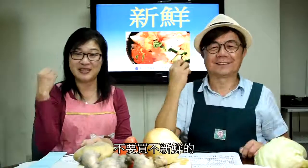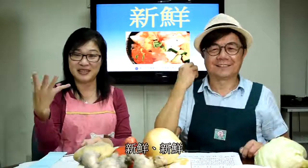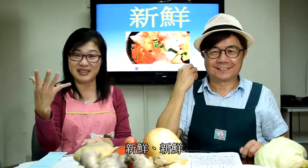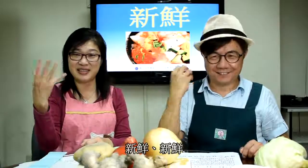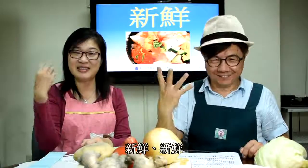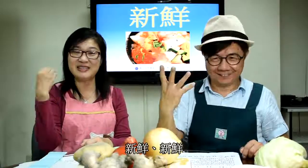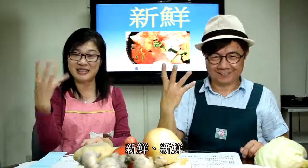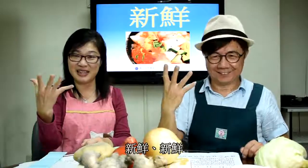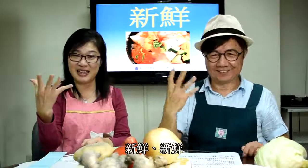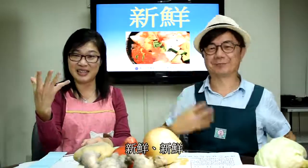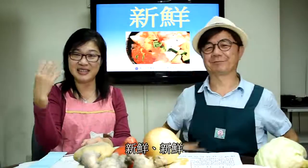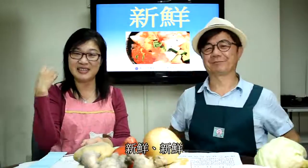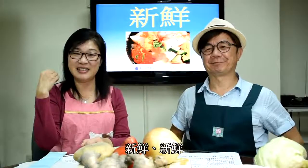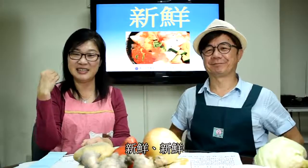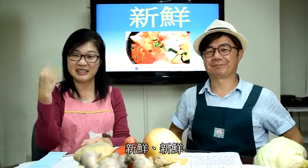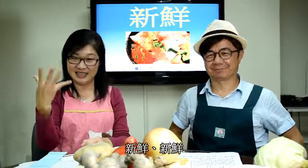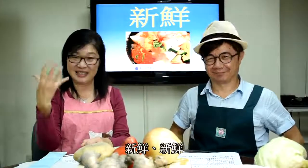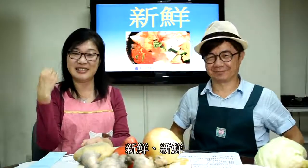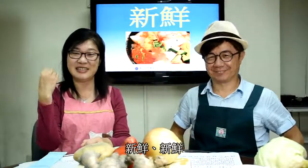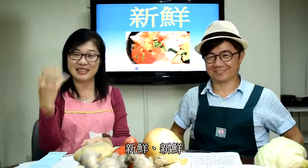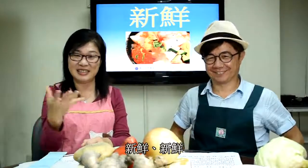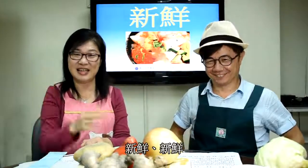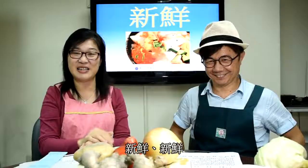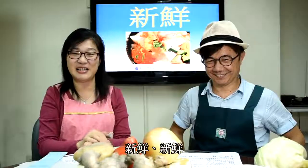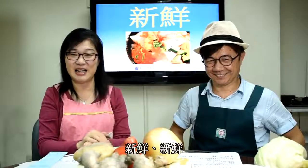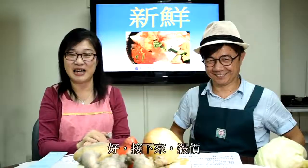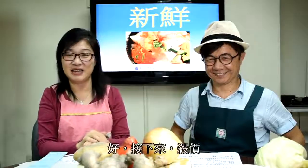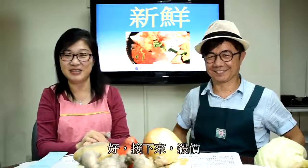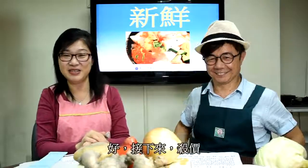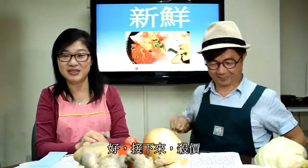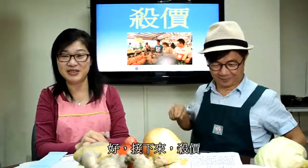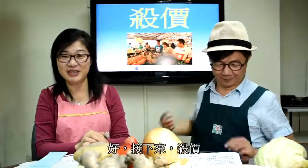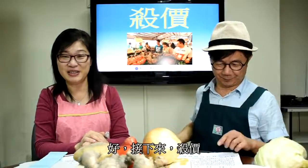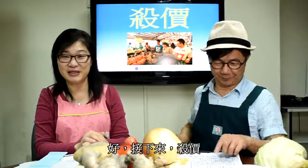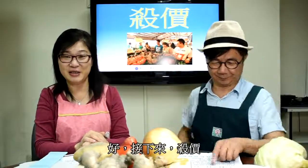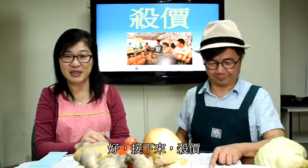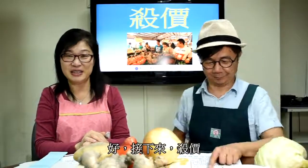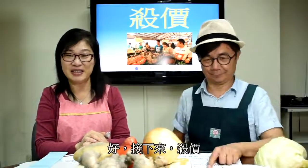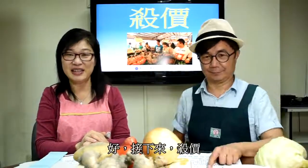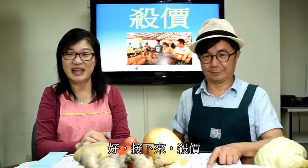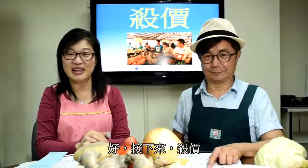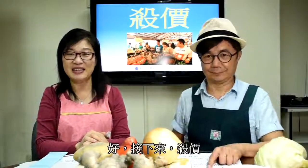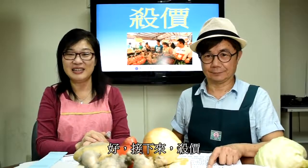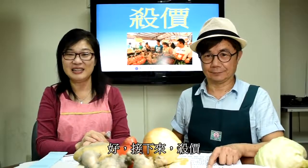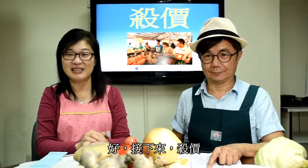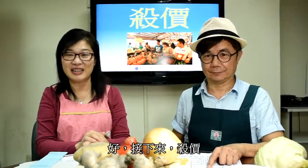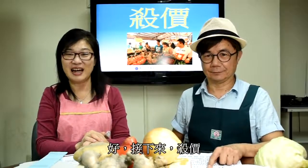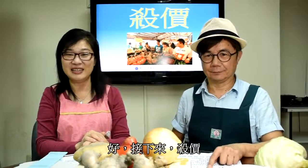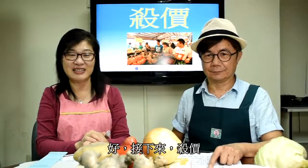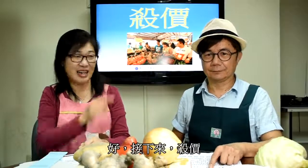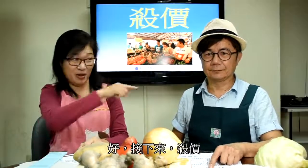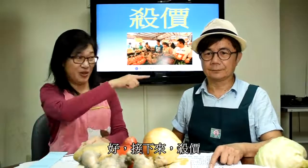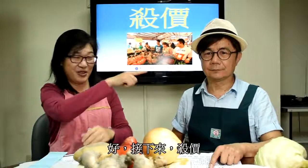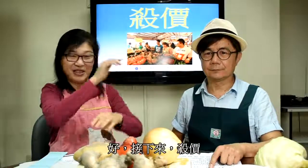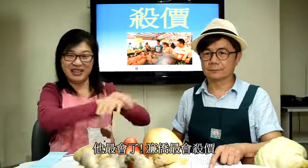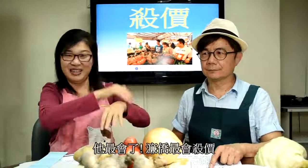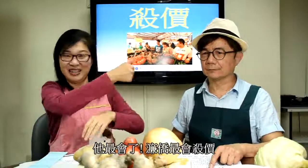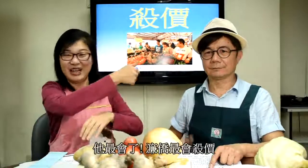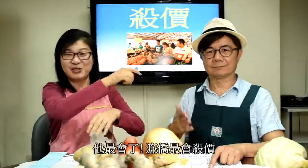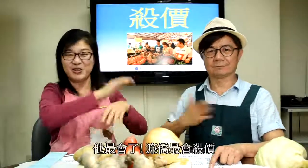新鲜，新鲜。好，接下来杀价哦，他最会